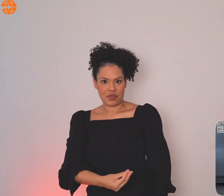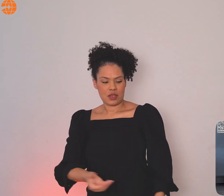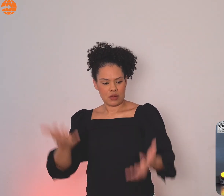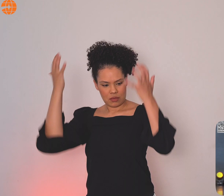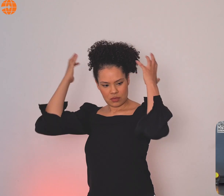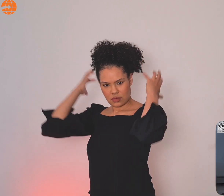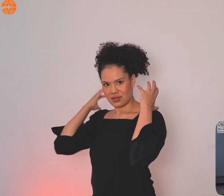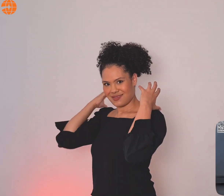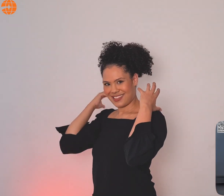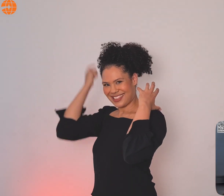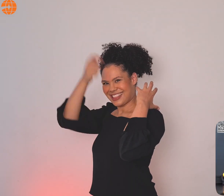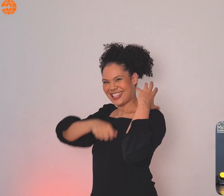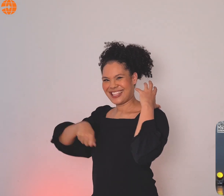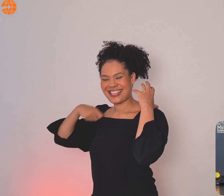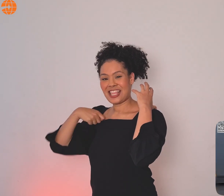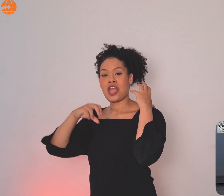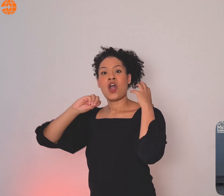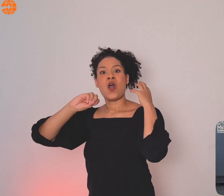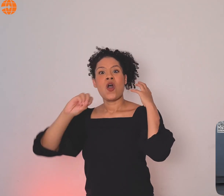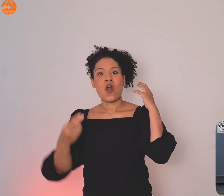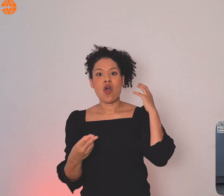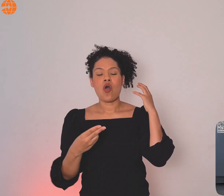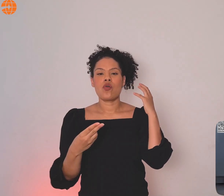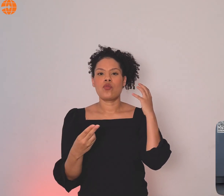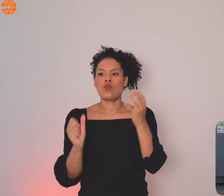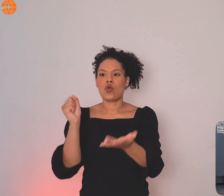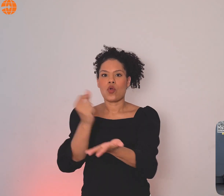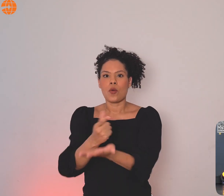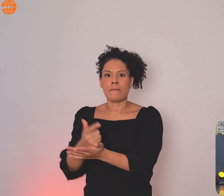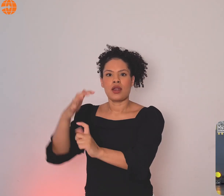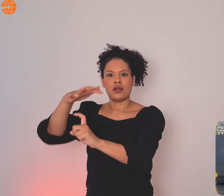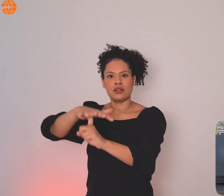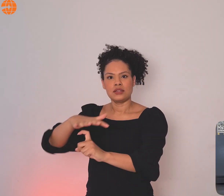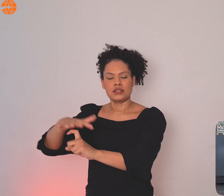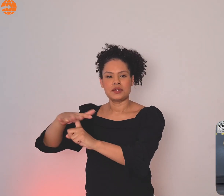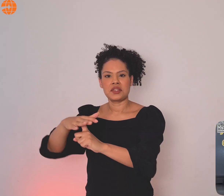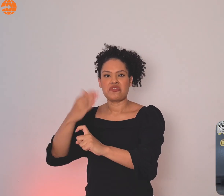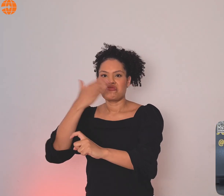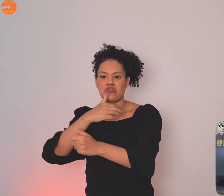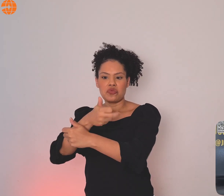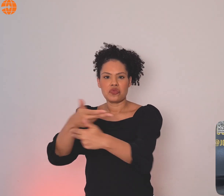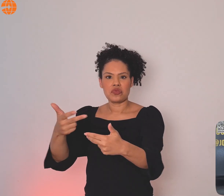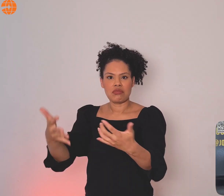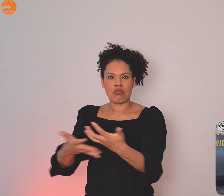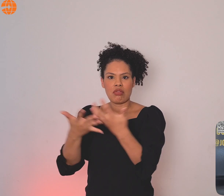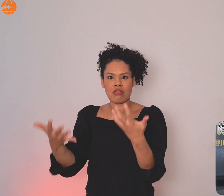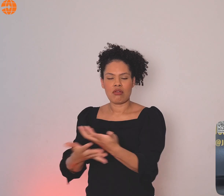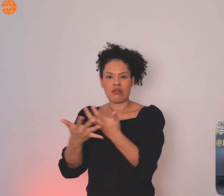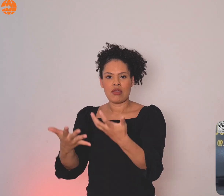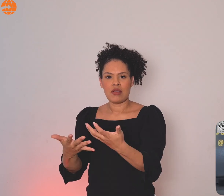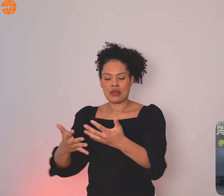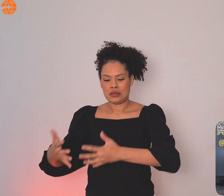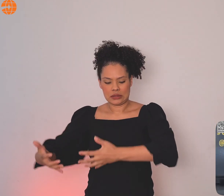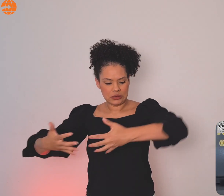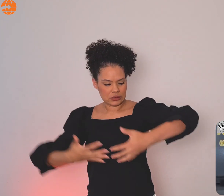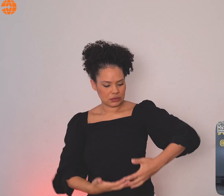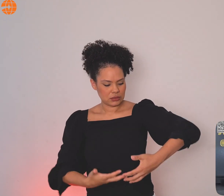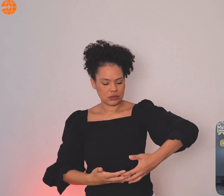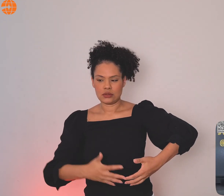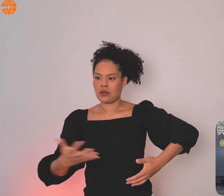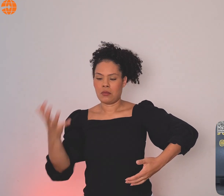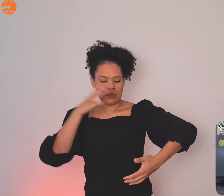Ela vai fazer uma feira, ela bota os negócios dentro da capulana, vira a bolsa para carregar. Aquele pano faz tudo.